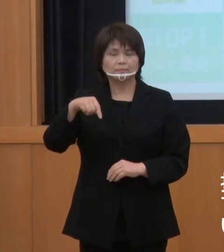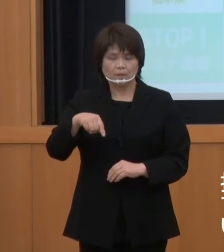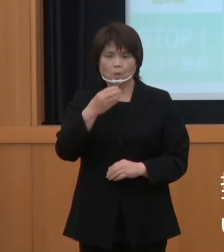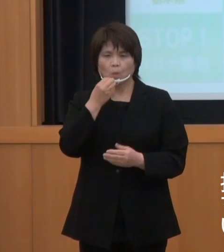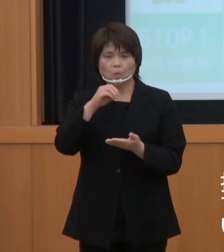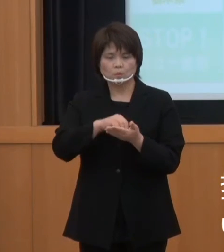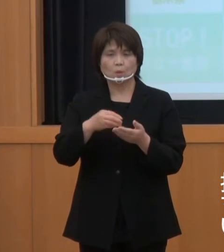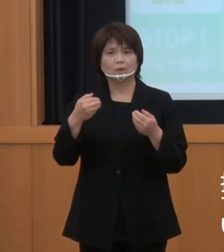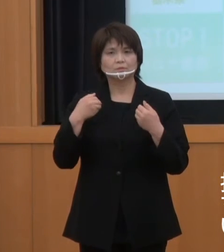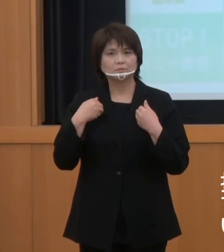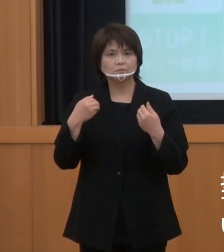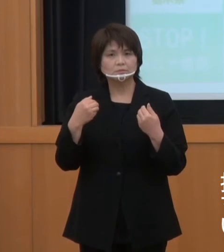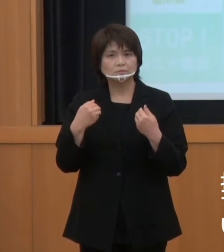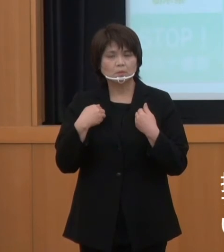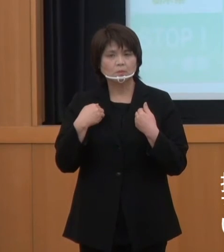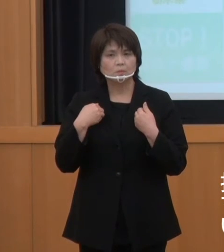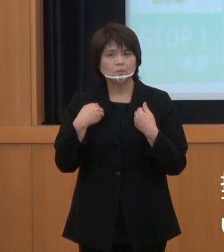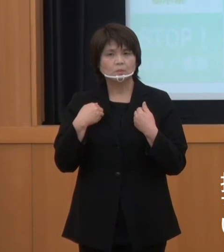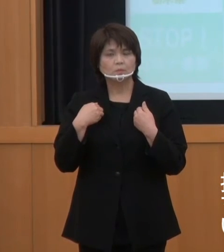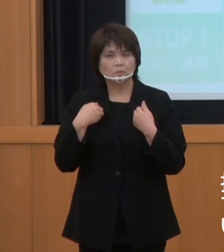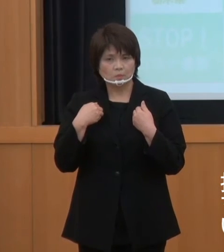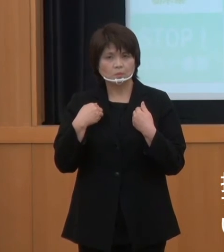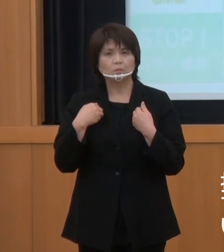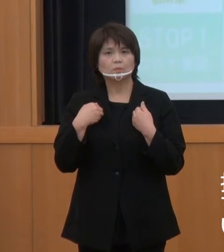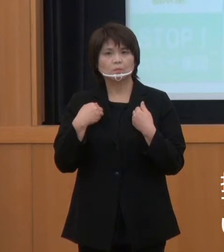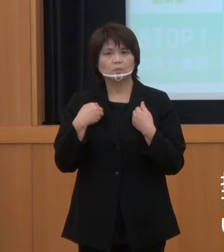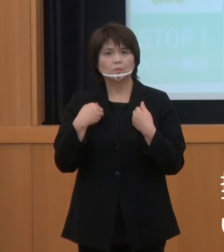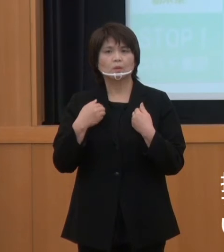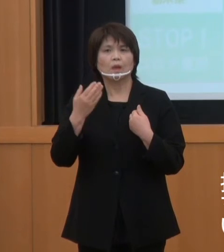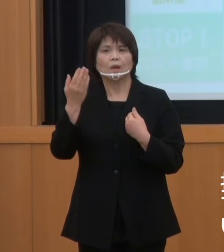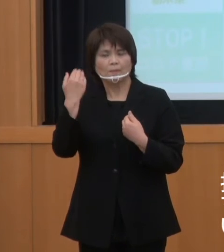を求めていた全